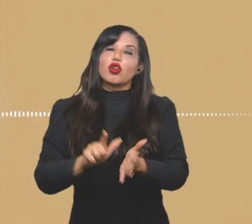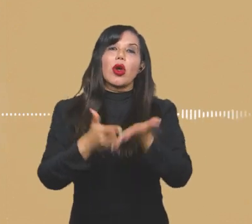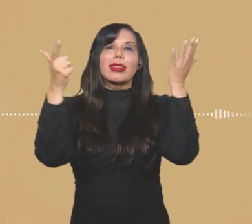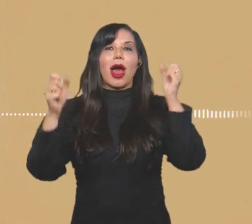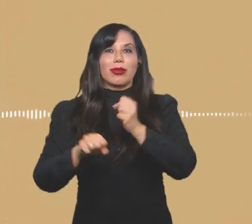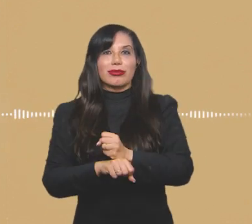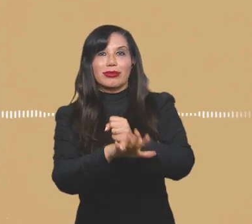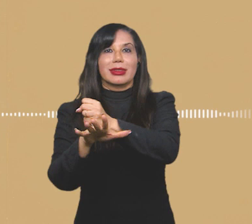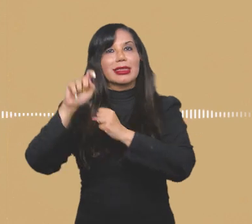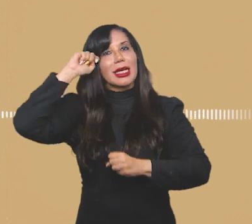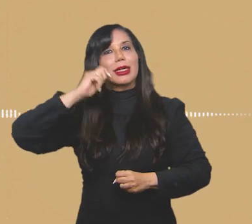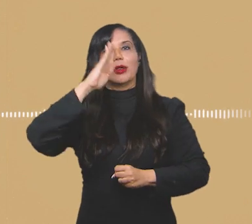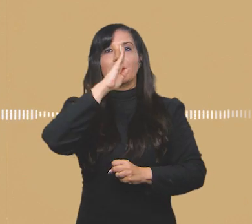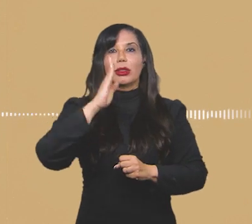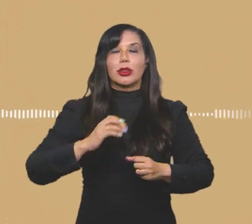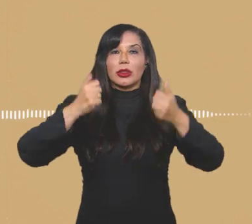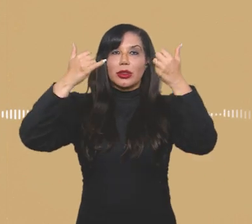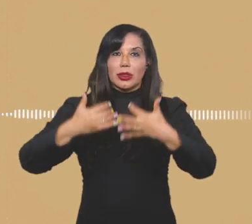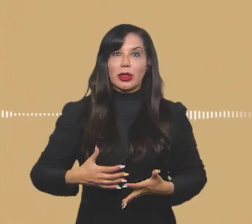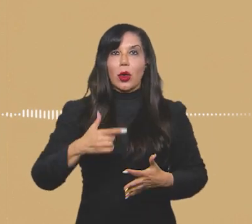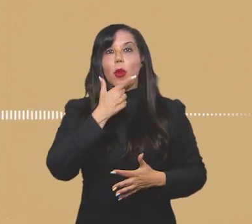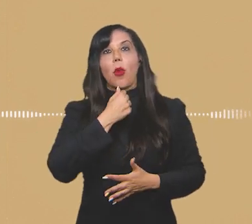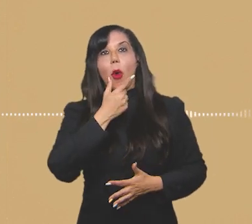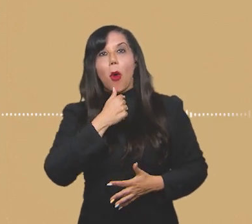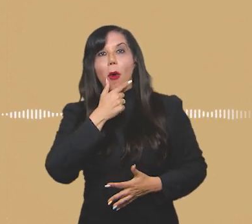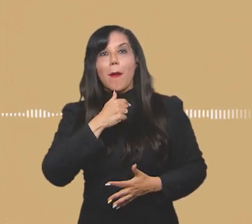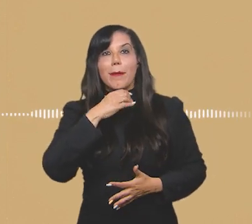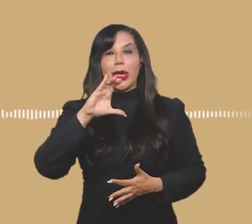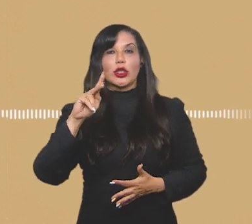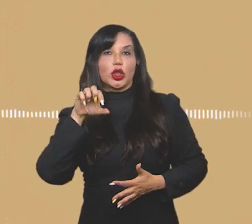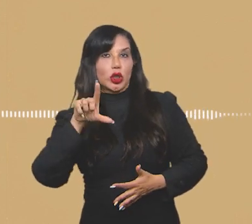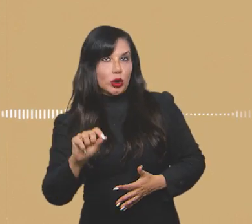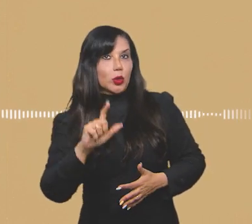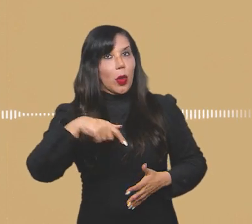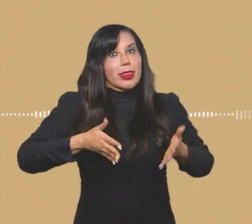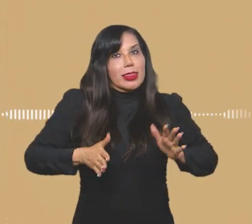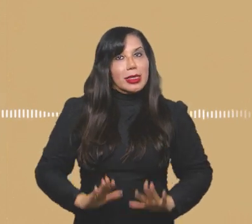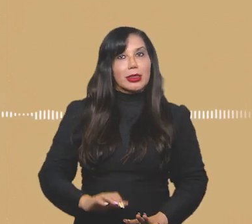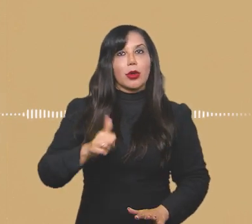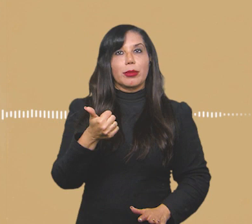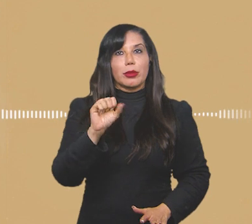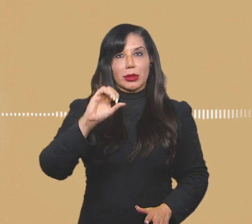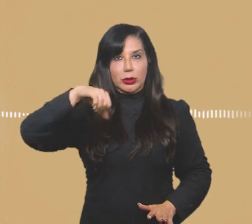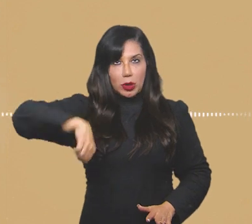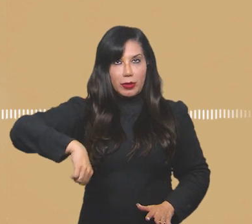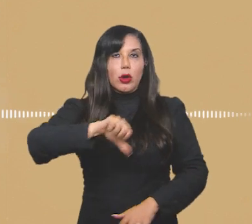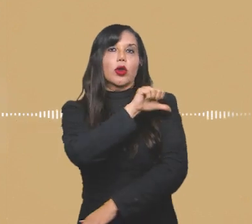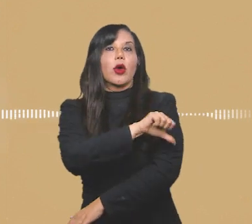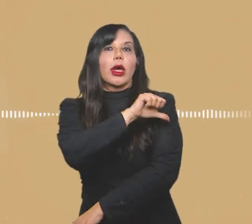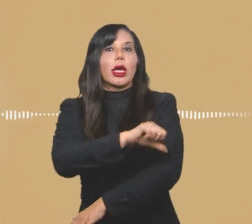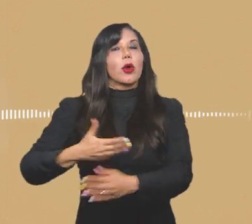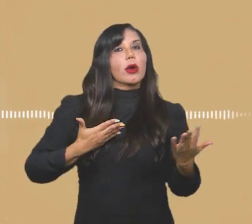podem ser contados a partir da trajetória de Francisco de Paula Brito, um homem negro que nasceu em 1809, no Rio de